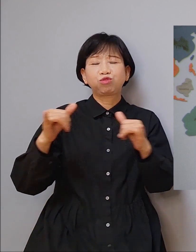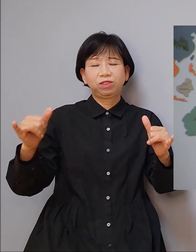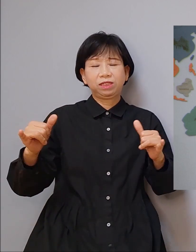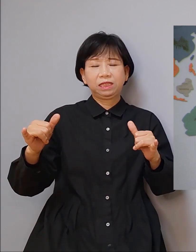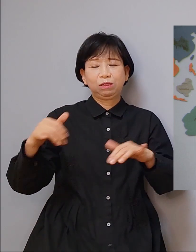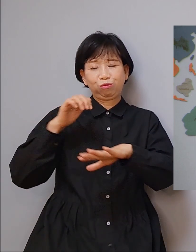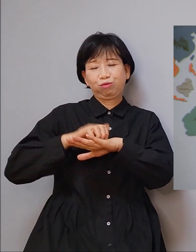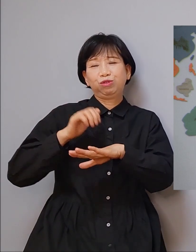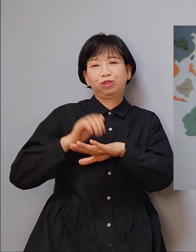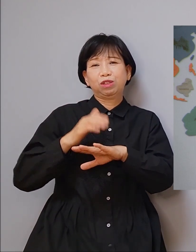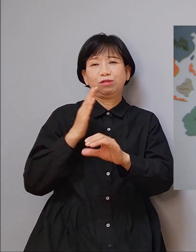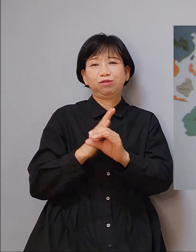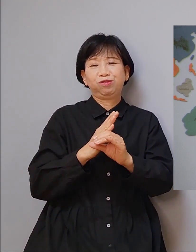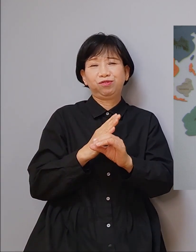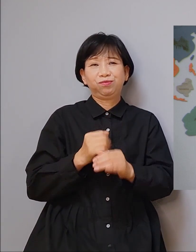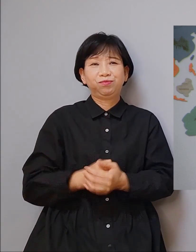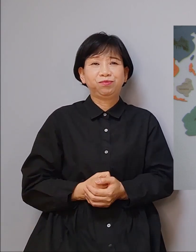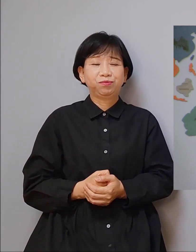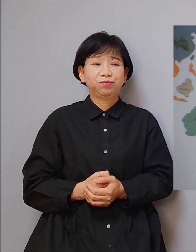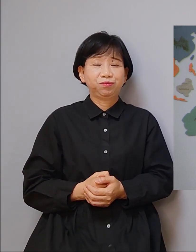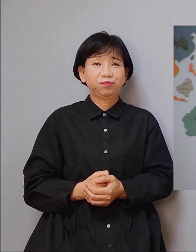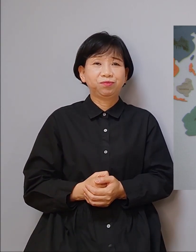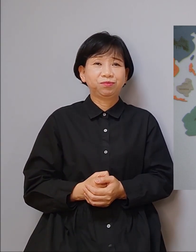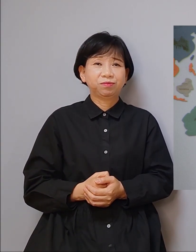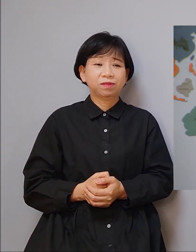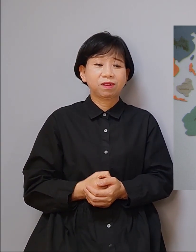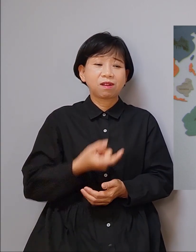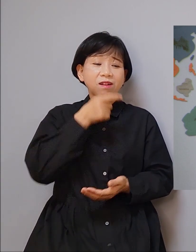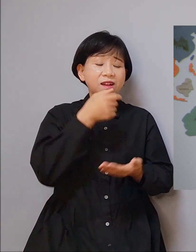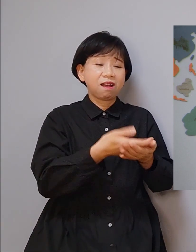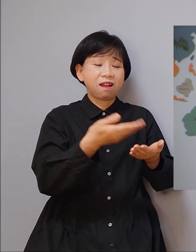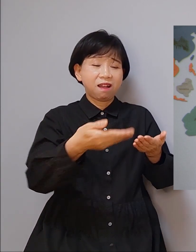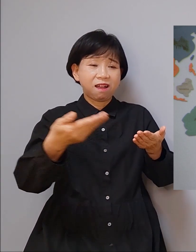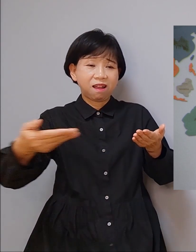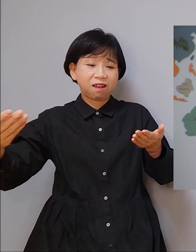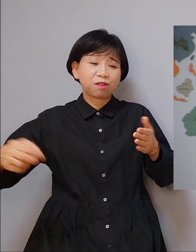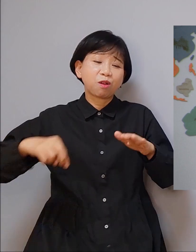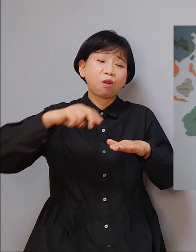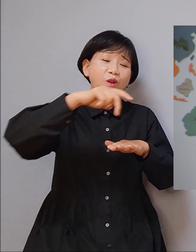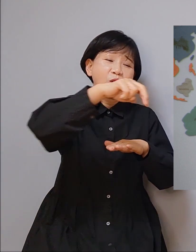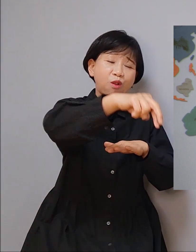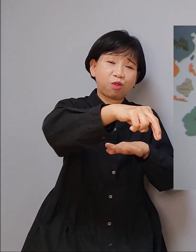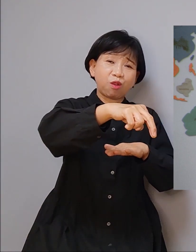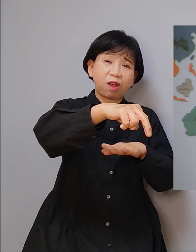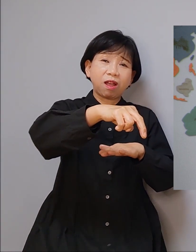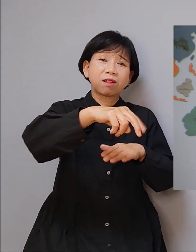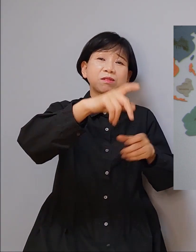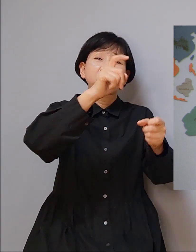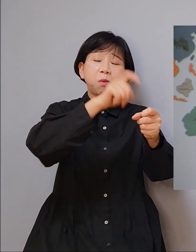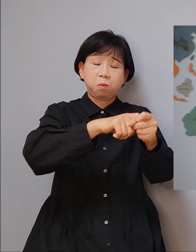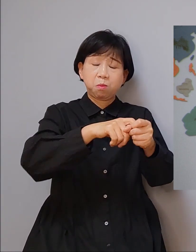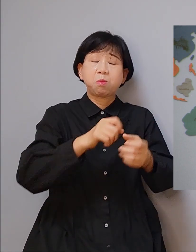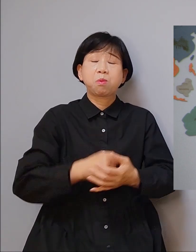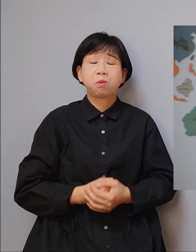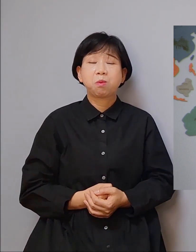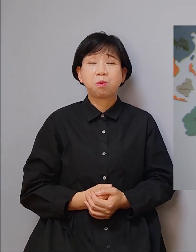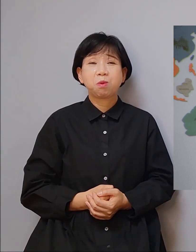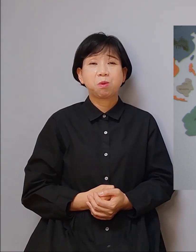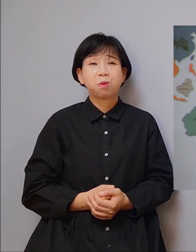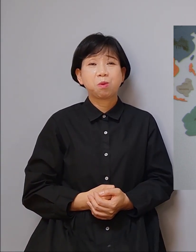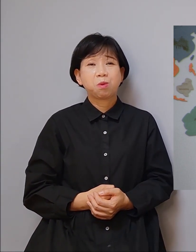있었습니다. 모두가 강을 건너 반대편에 도착하는 게